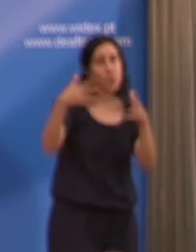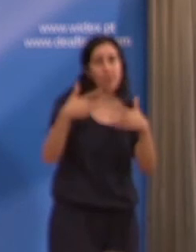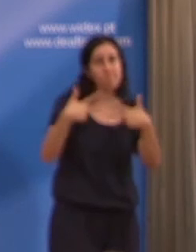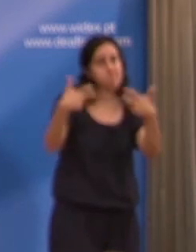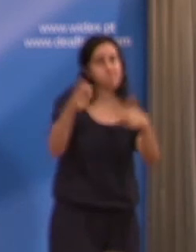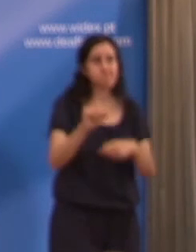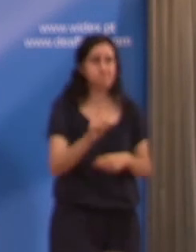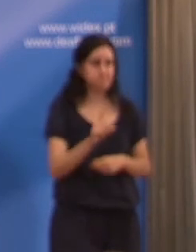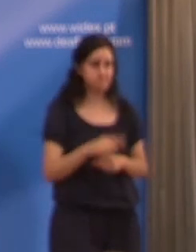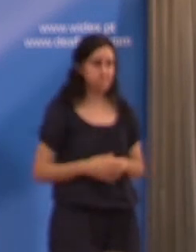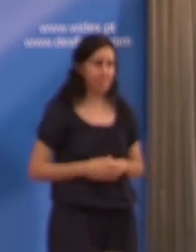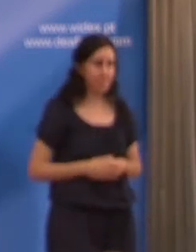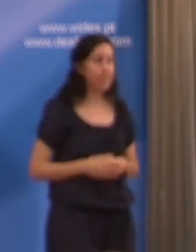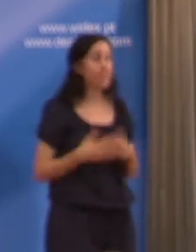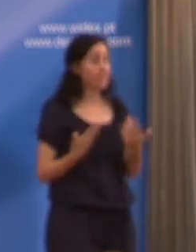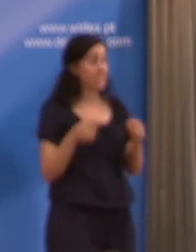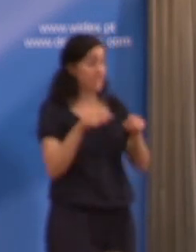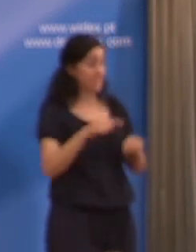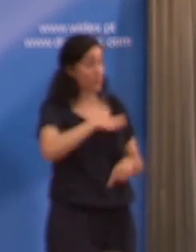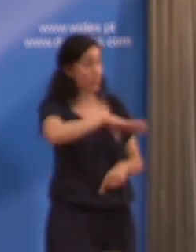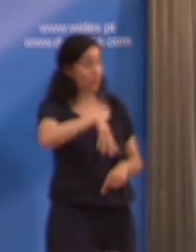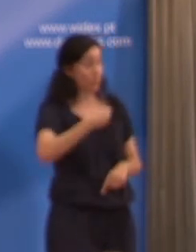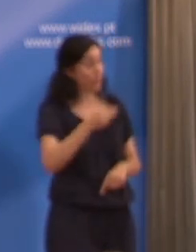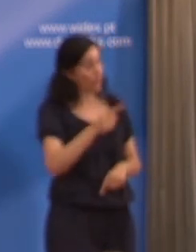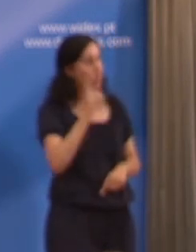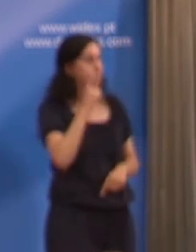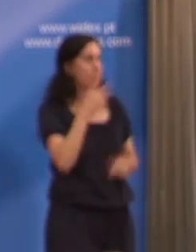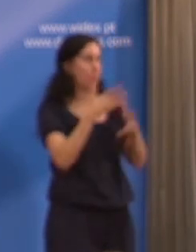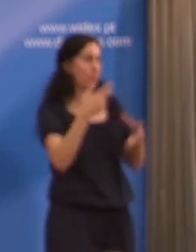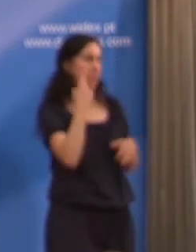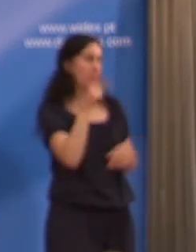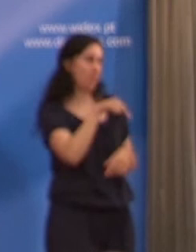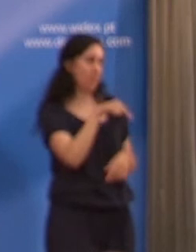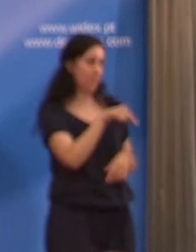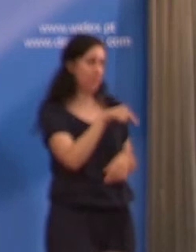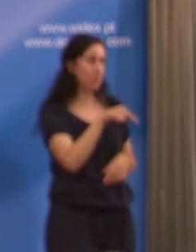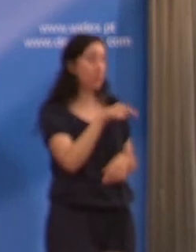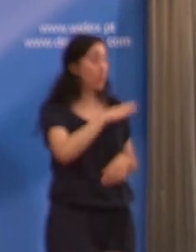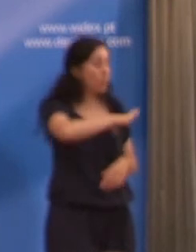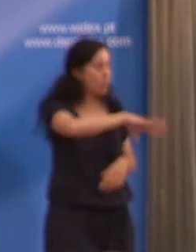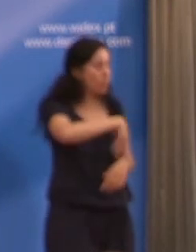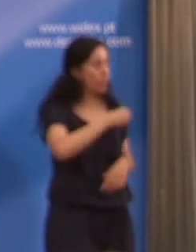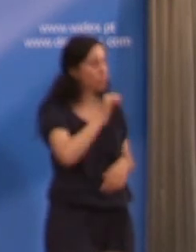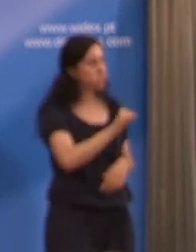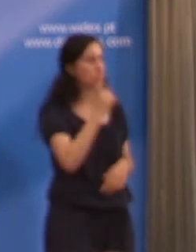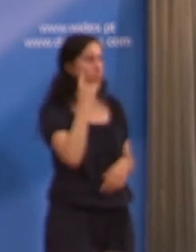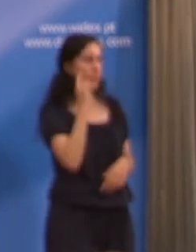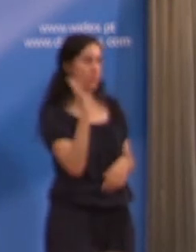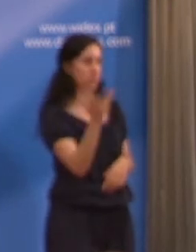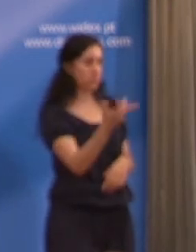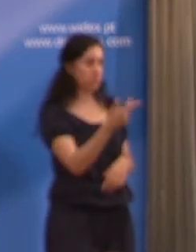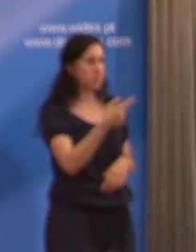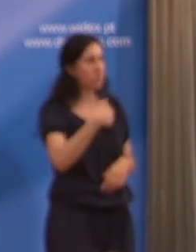conseguiria acompanhar. E é esse o mundo em que vivem a maior parte dos surdos. É um mundo de ouvintes, que